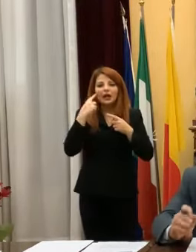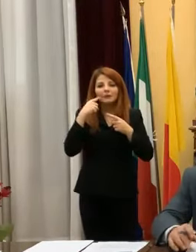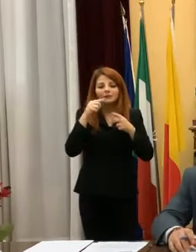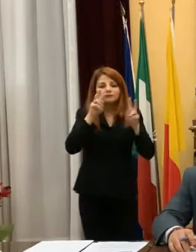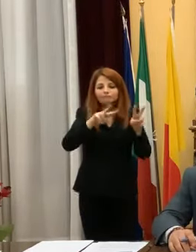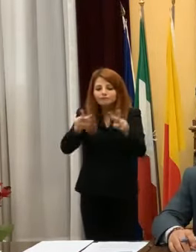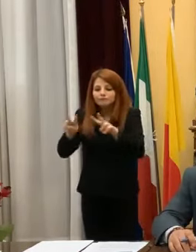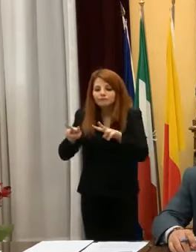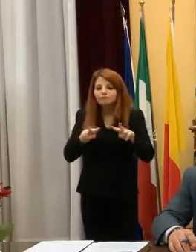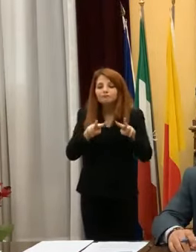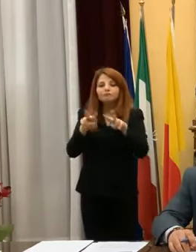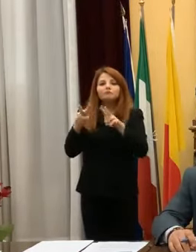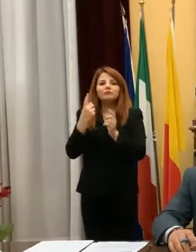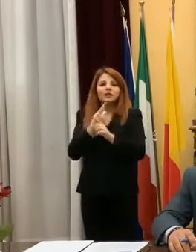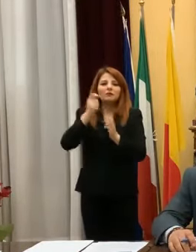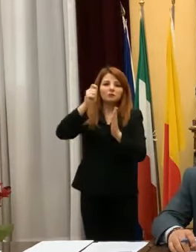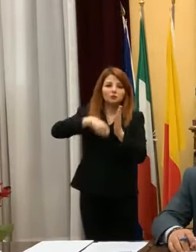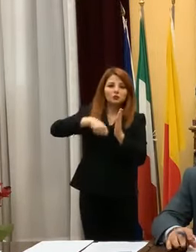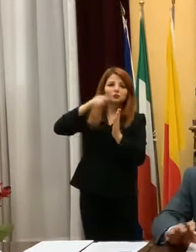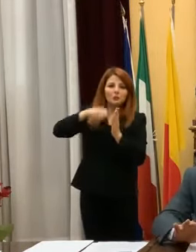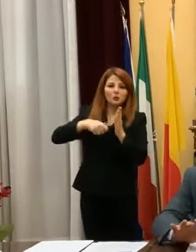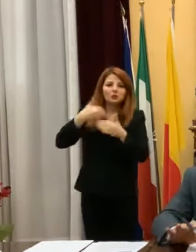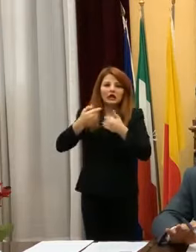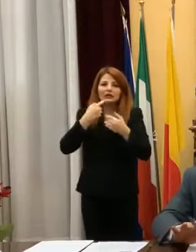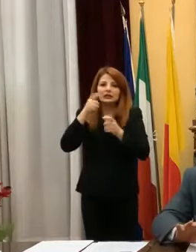che accadeva ai contagi, invece,